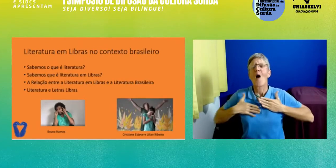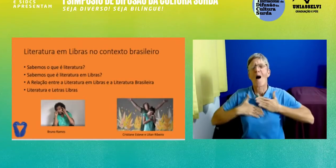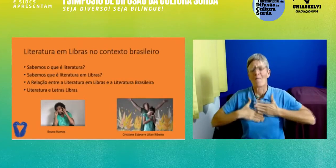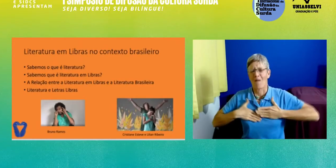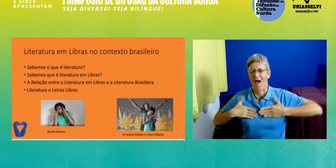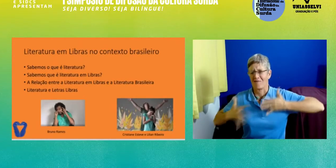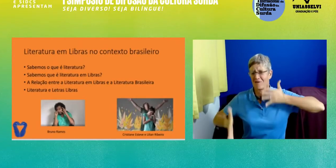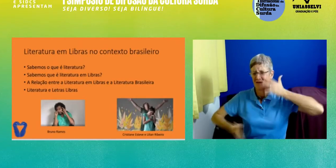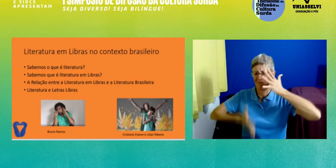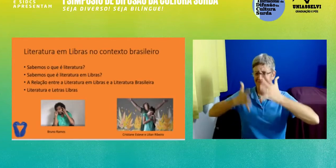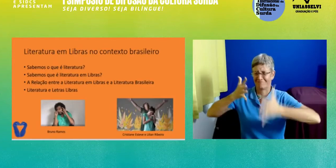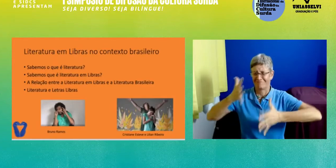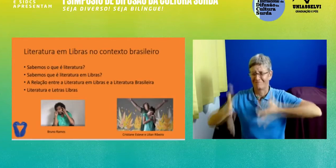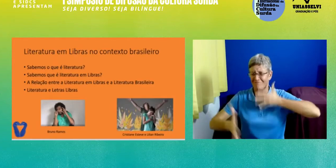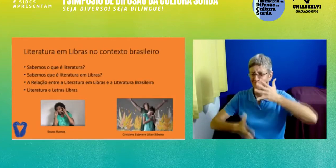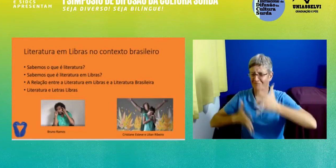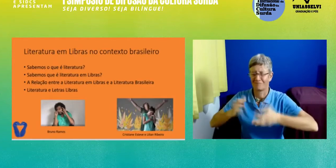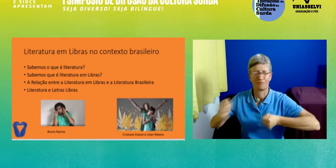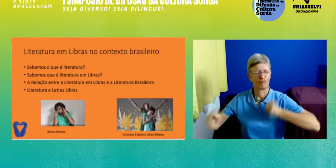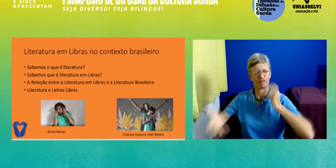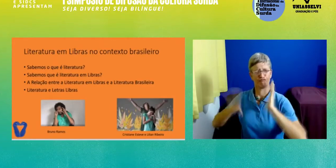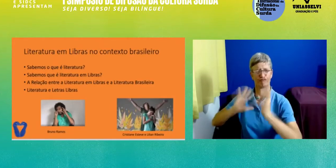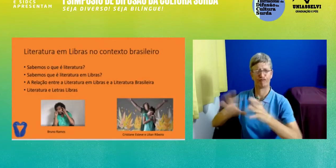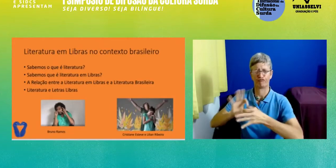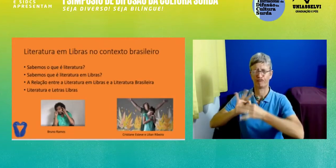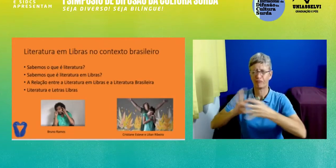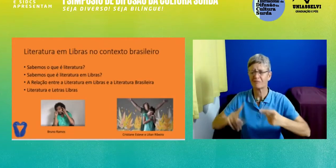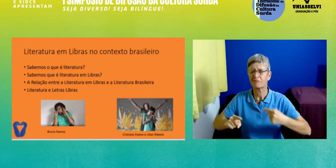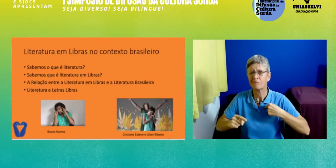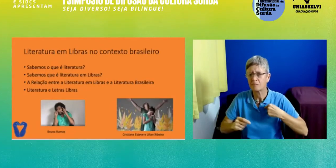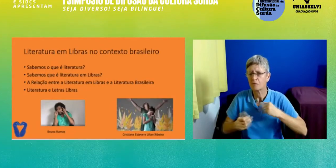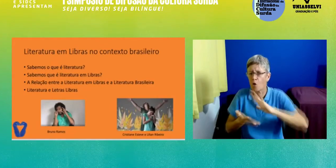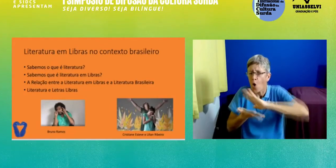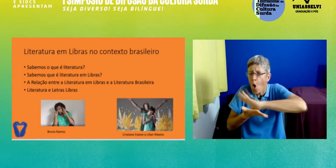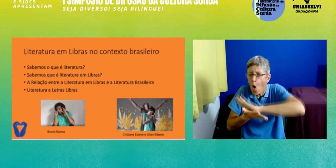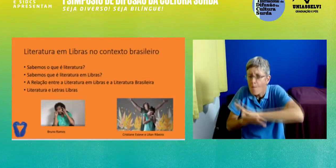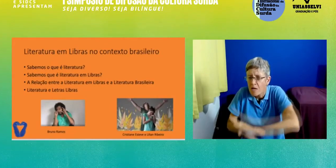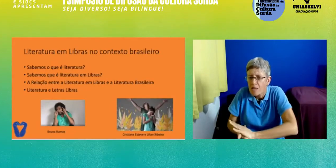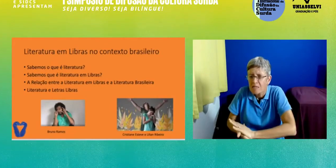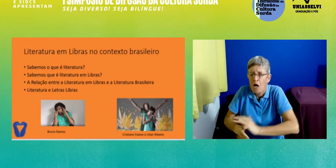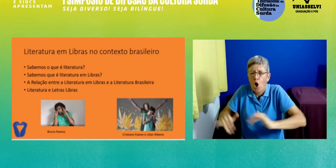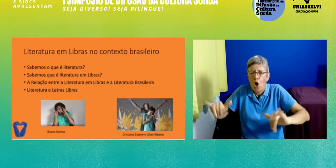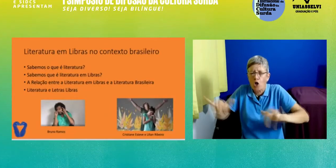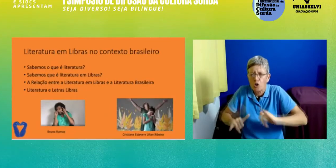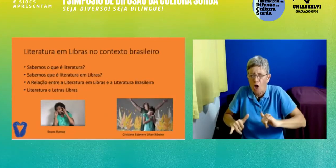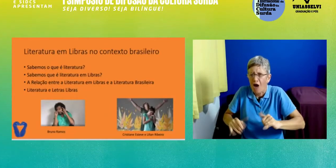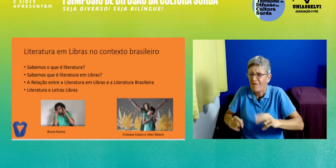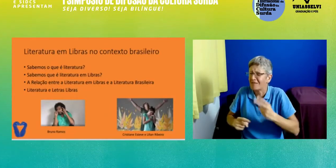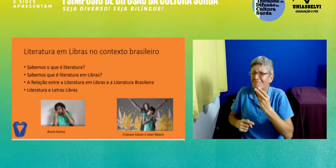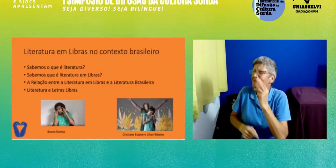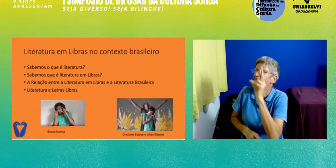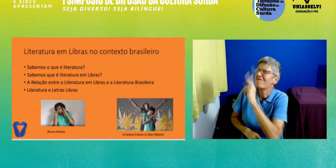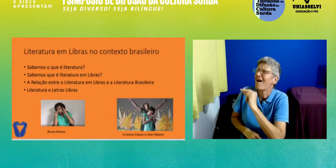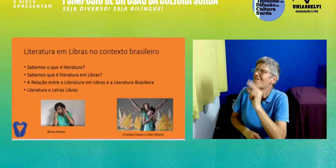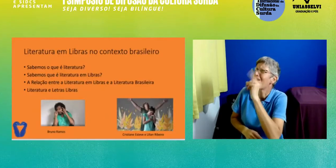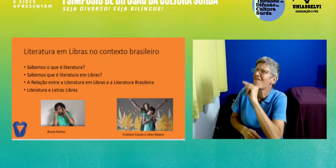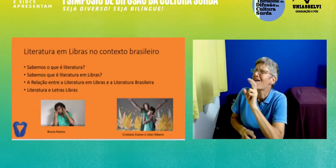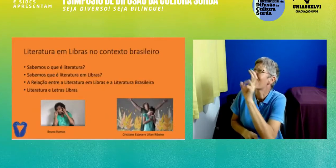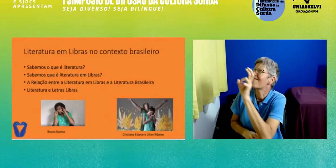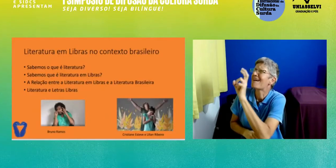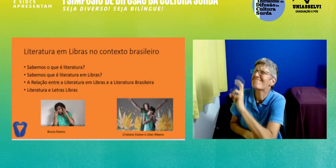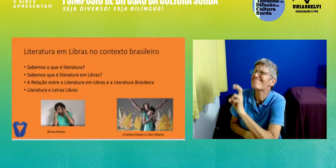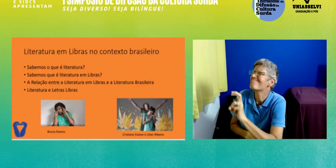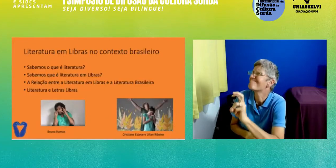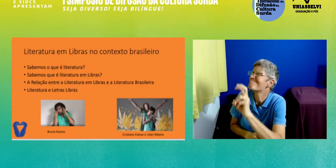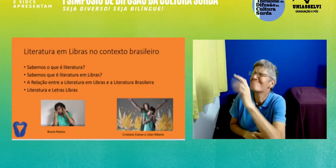duas expressões é muito prazeroso de ver em língua de sinais, no contexto, a